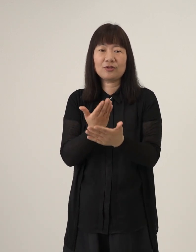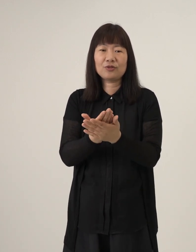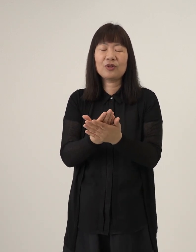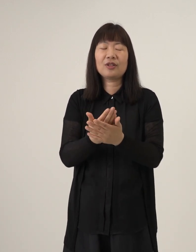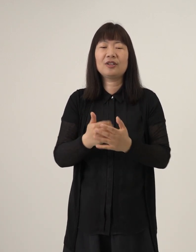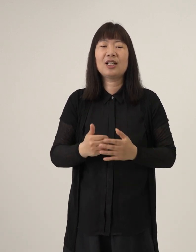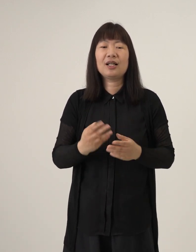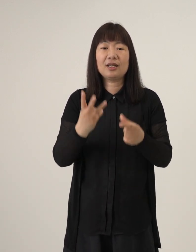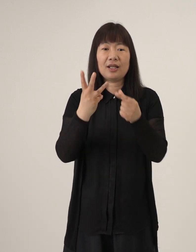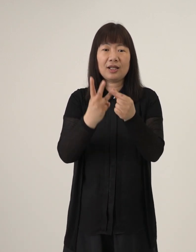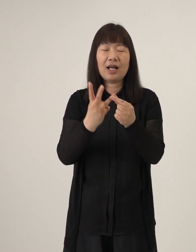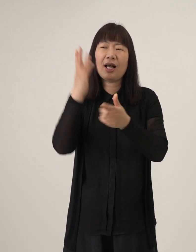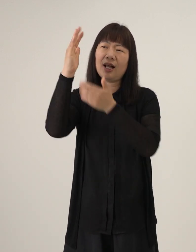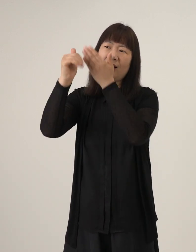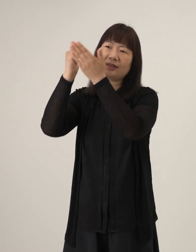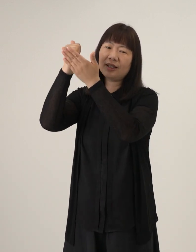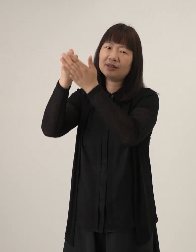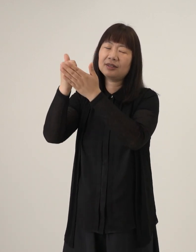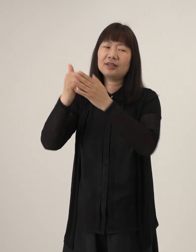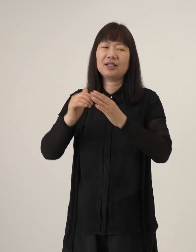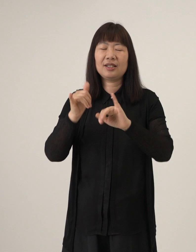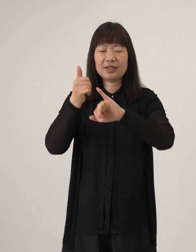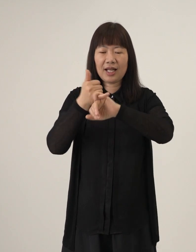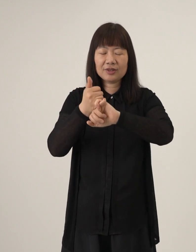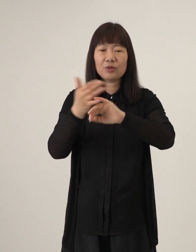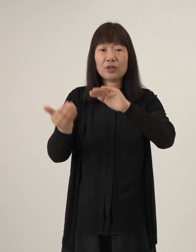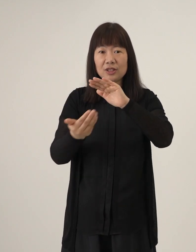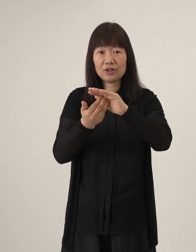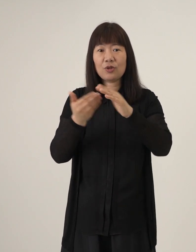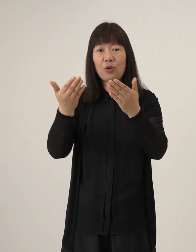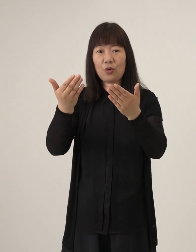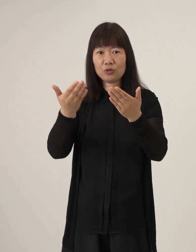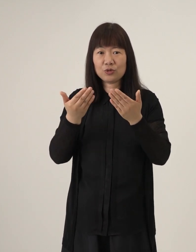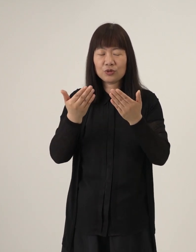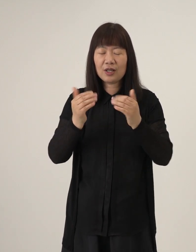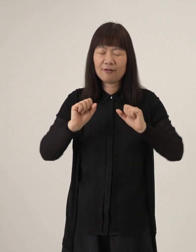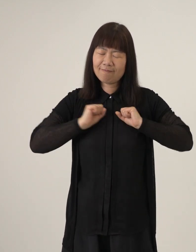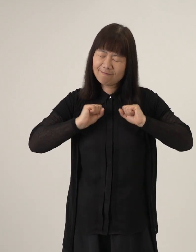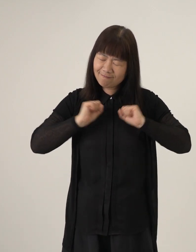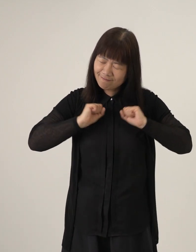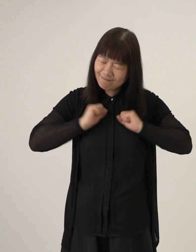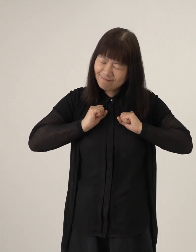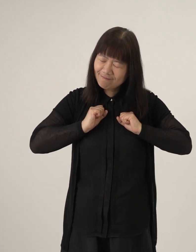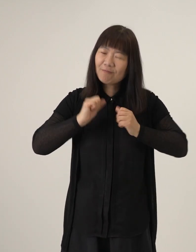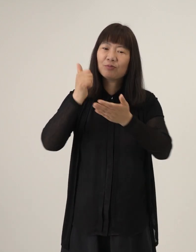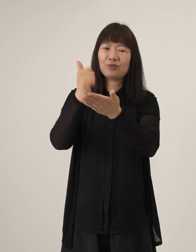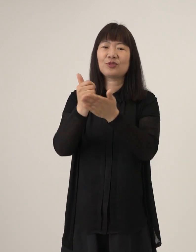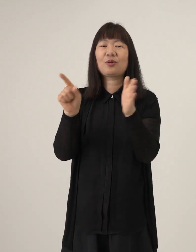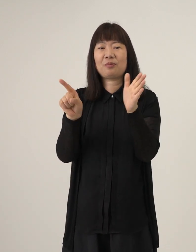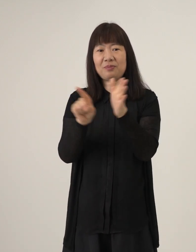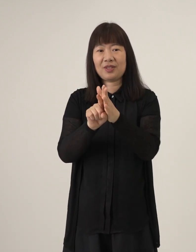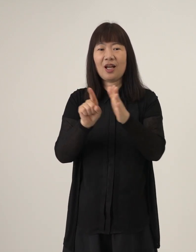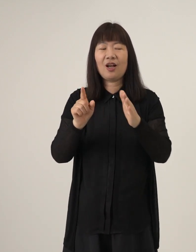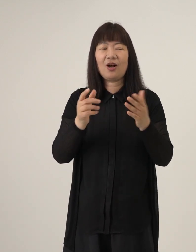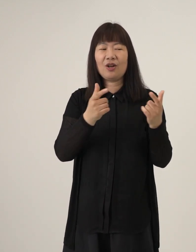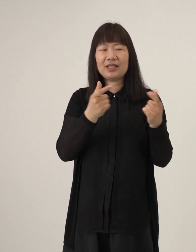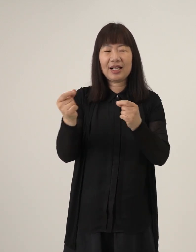번째, 하나님은 약속을 성취하시는데 열심인 분이심을 내가 믿습니다.